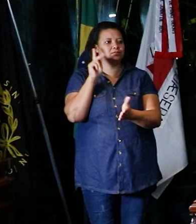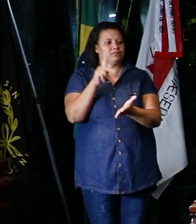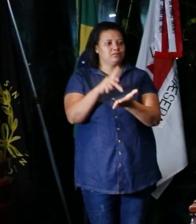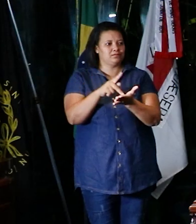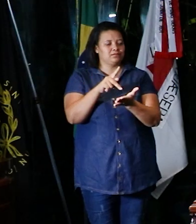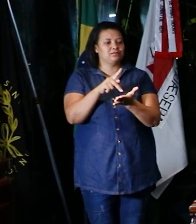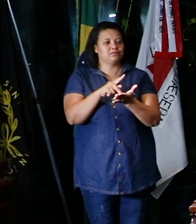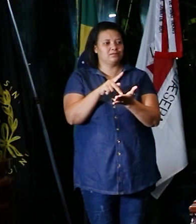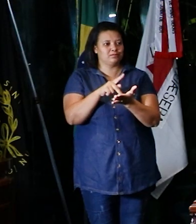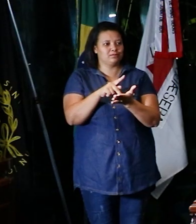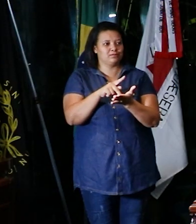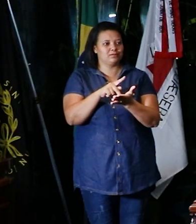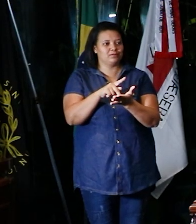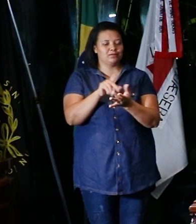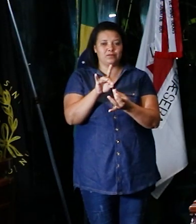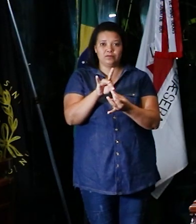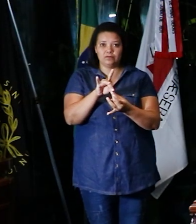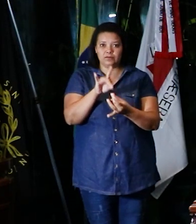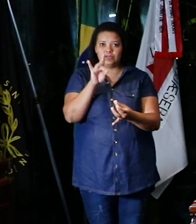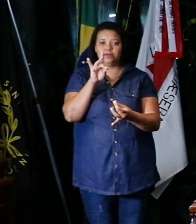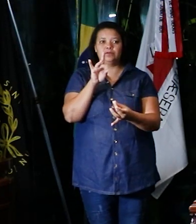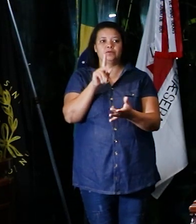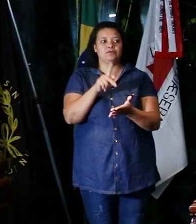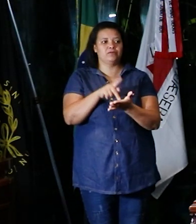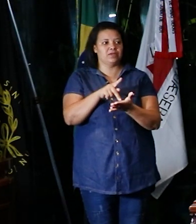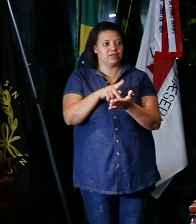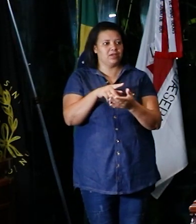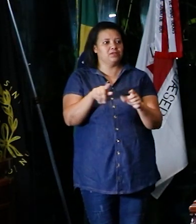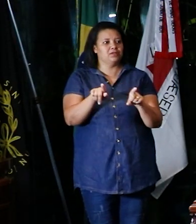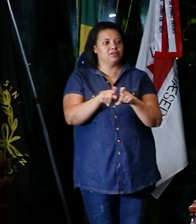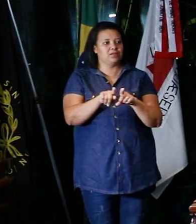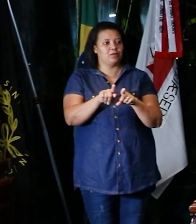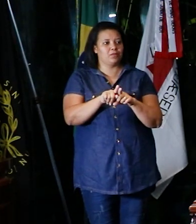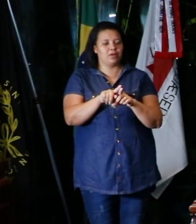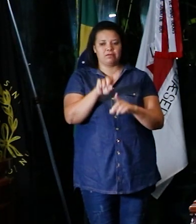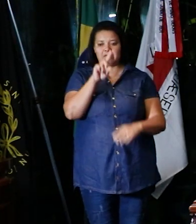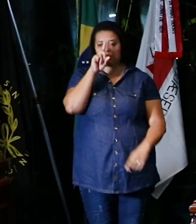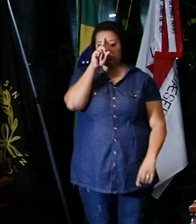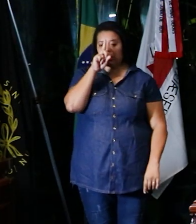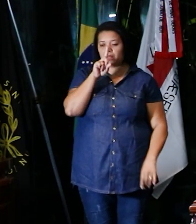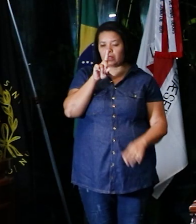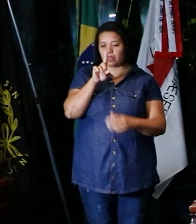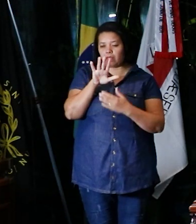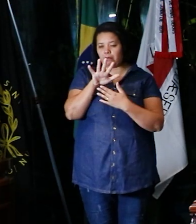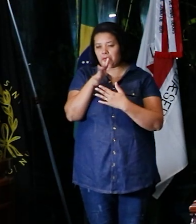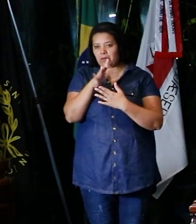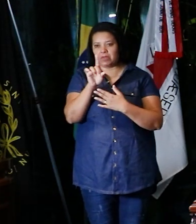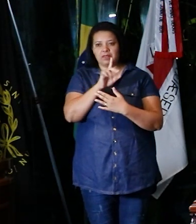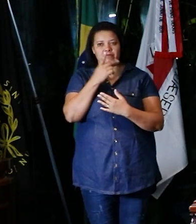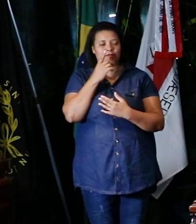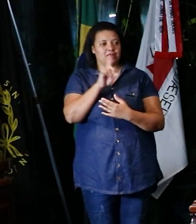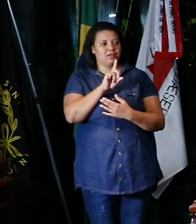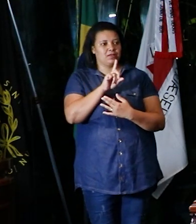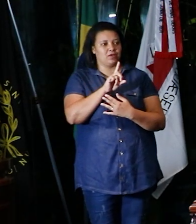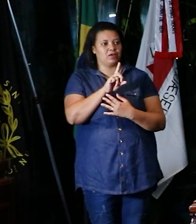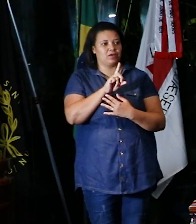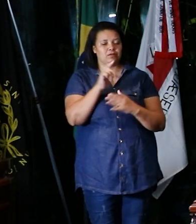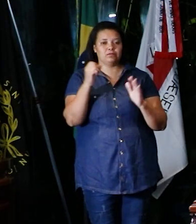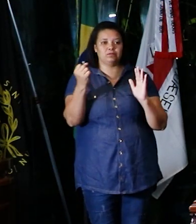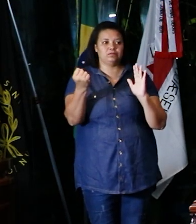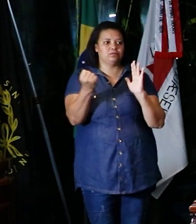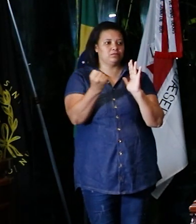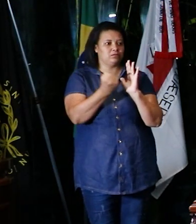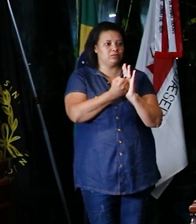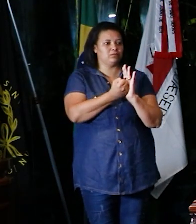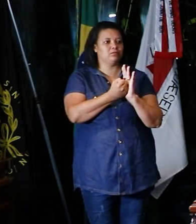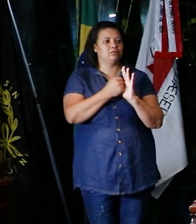sinceridade, espírito e verdade. Ele não mandava recado. Exatamente. É isso. E isso ficou marcado